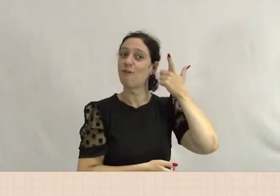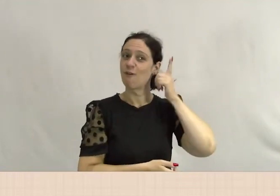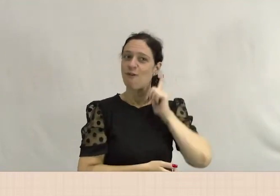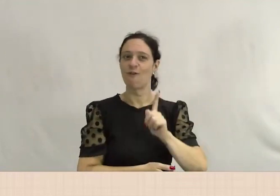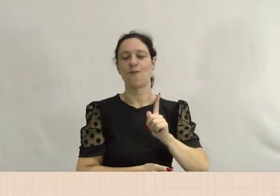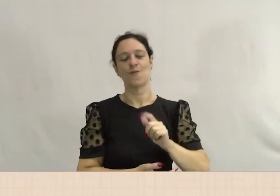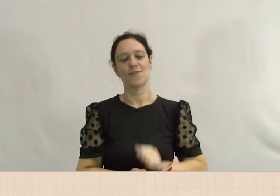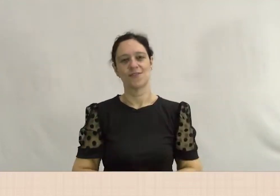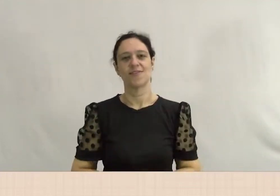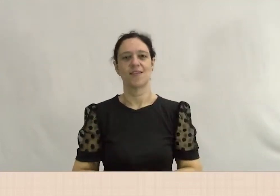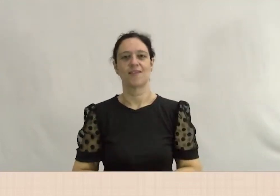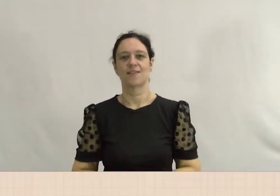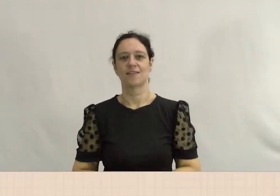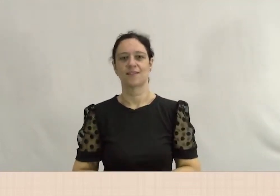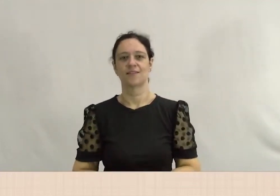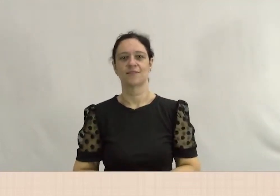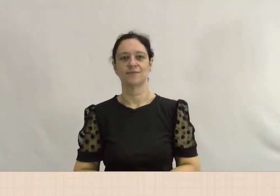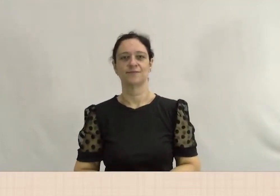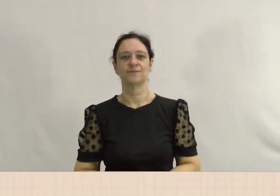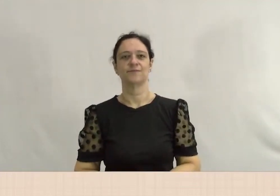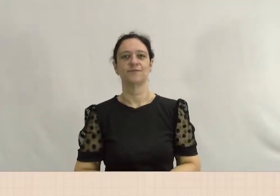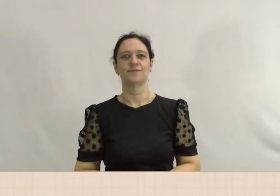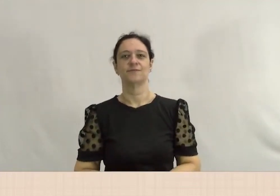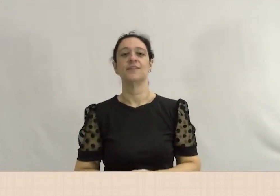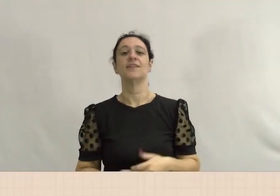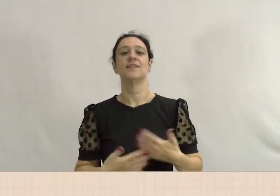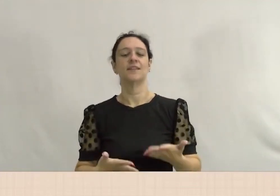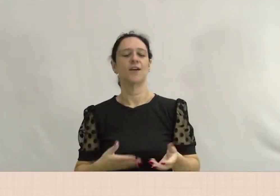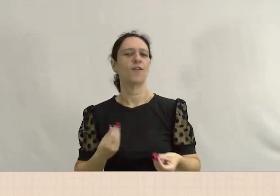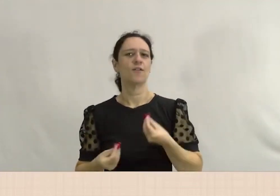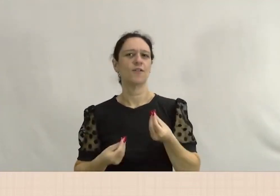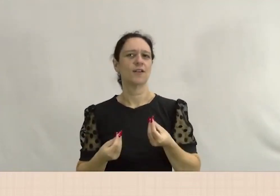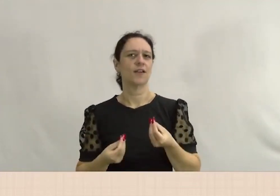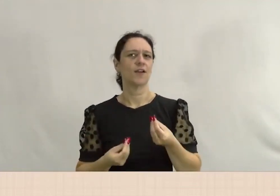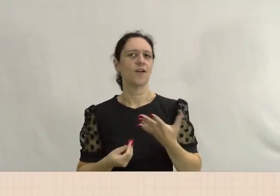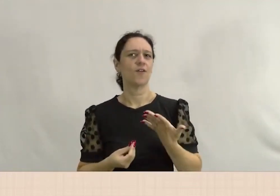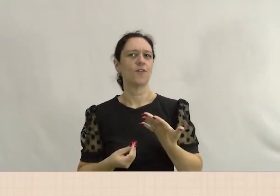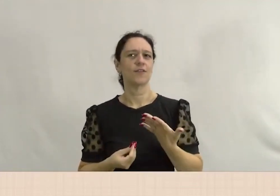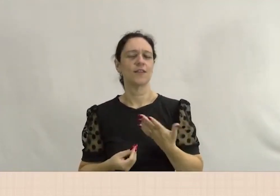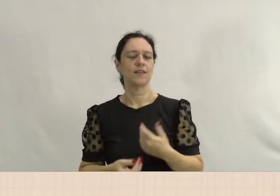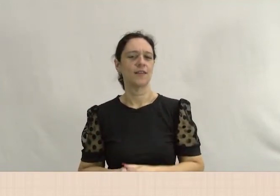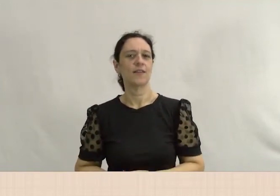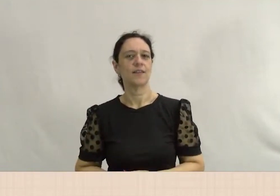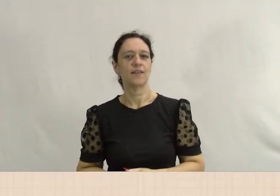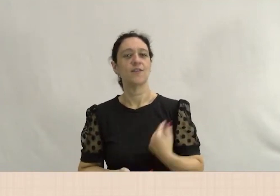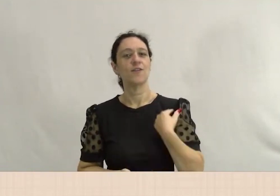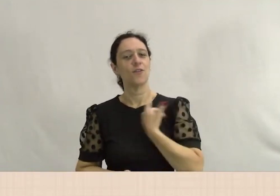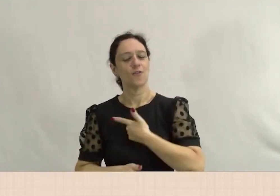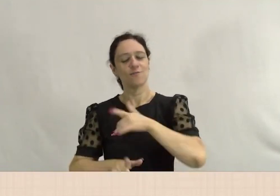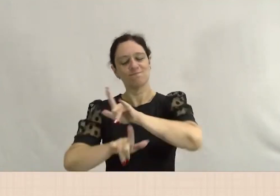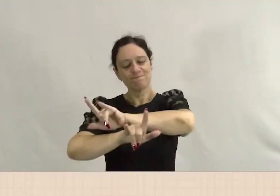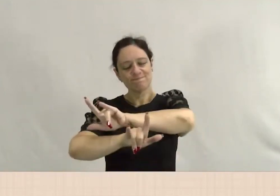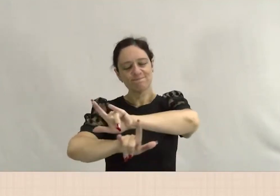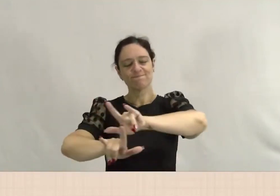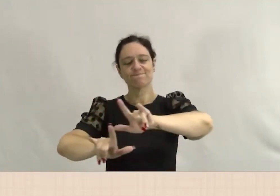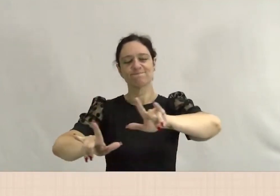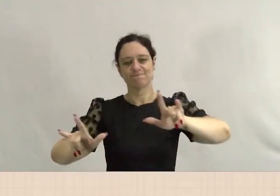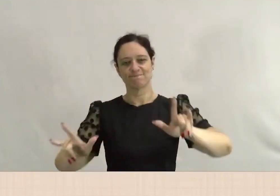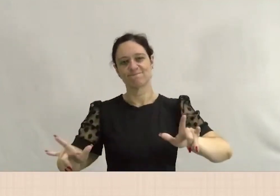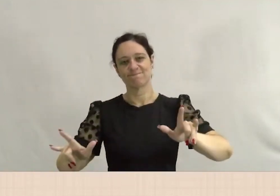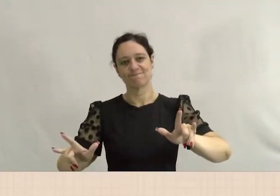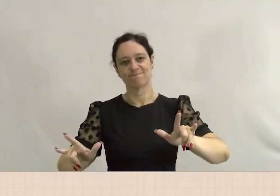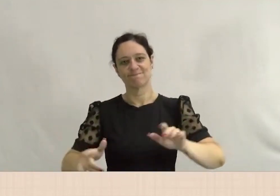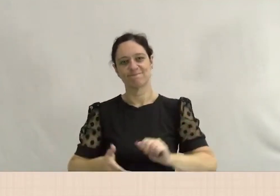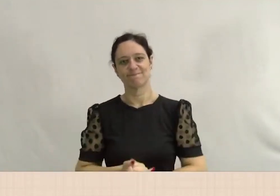o amor de Deus, irmãos, nós imediatamente transferimos esse amor para amar uns aos outros,